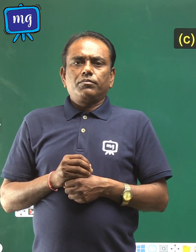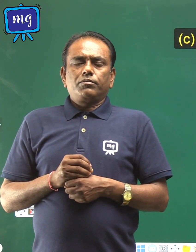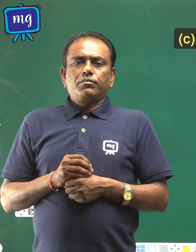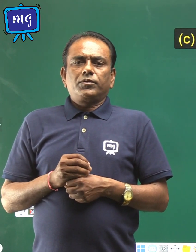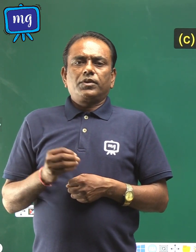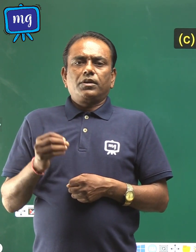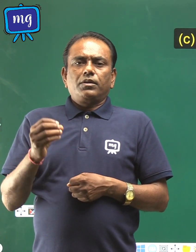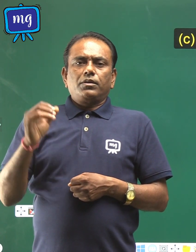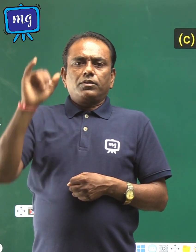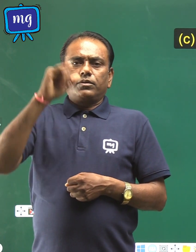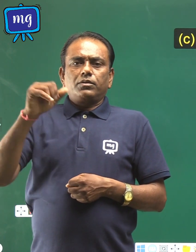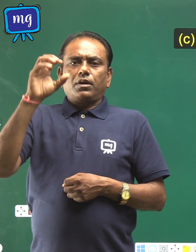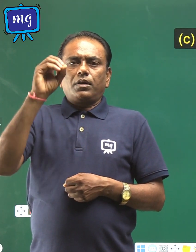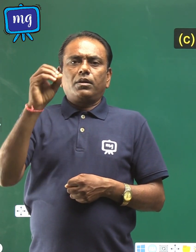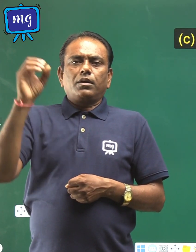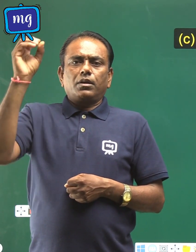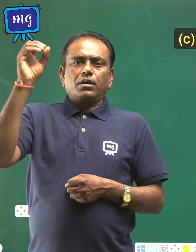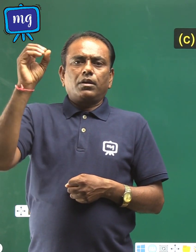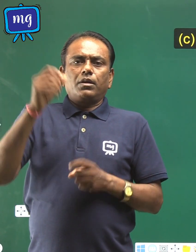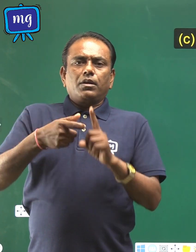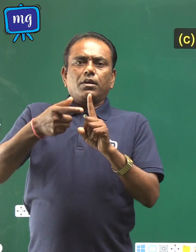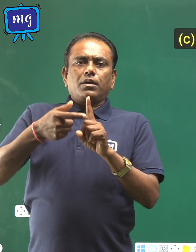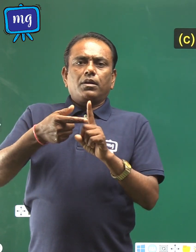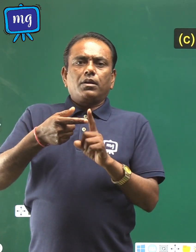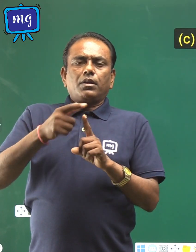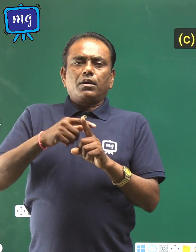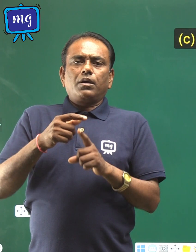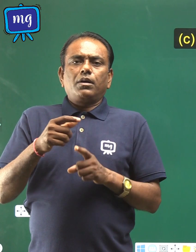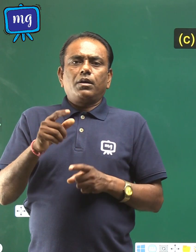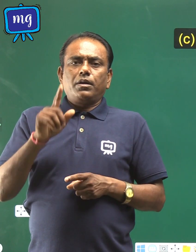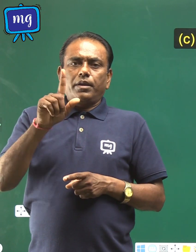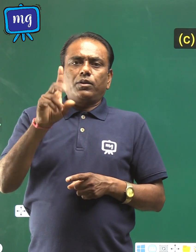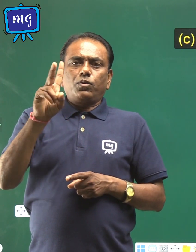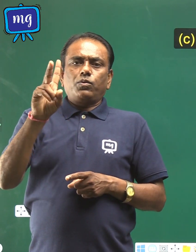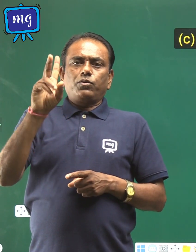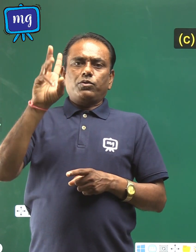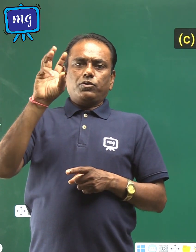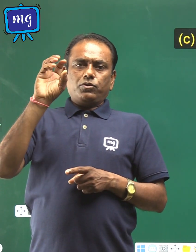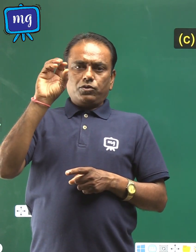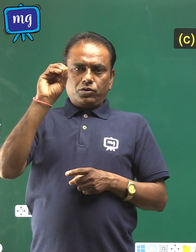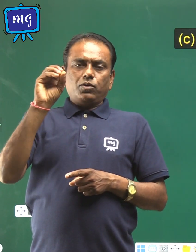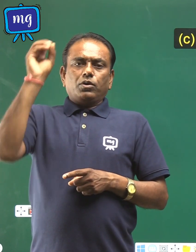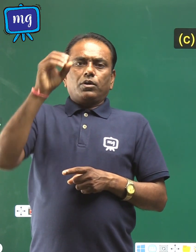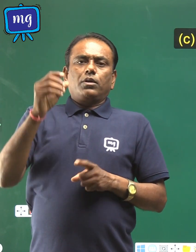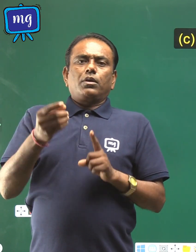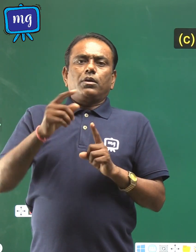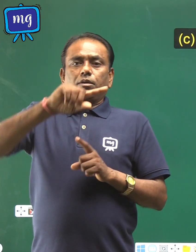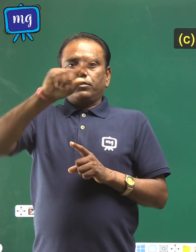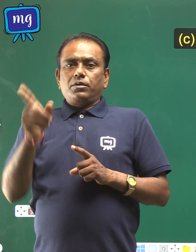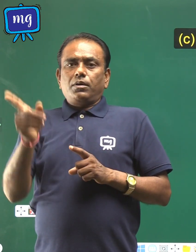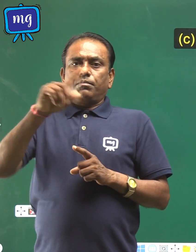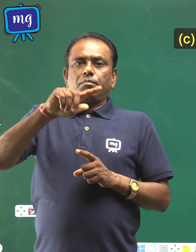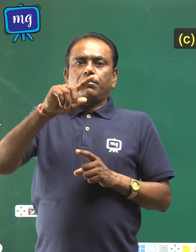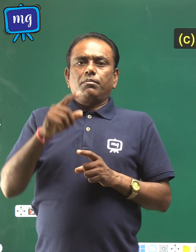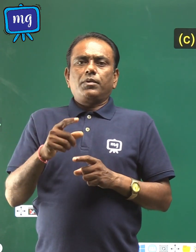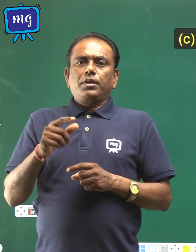तो 60 का और 120 का जब चाप काटेंगे, यहाँ से चाप काटेंगे, एक